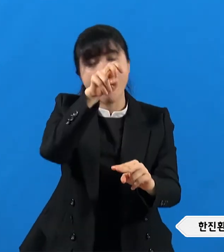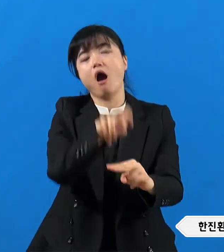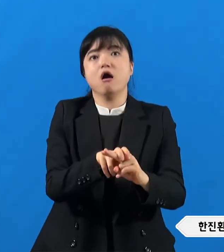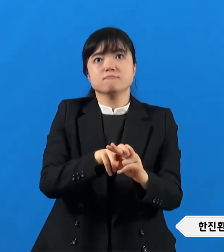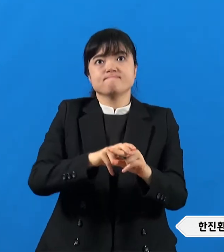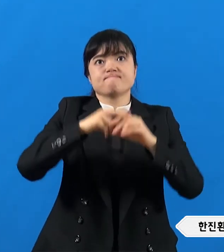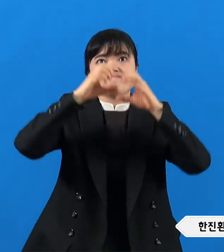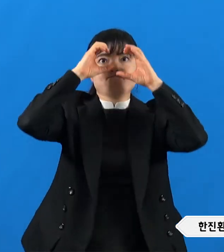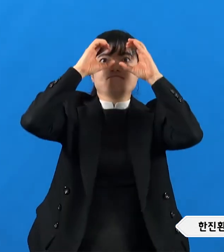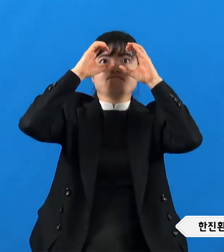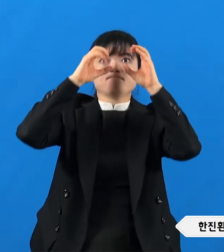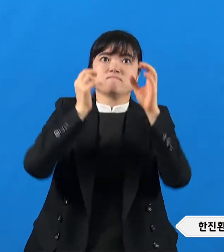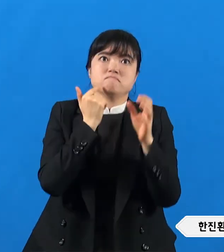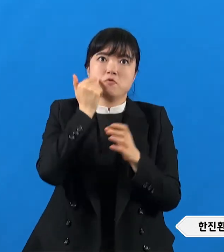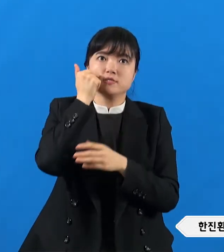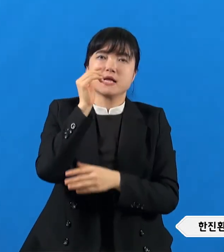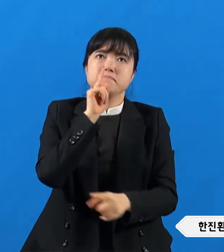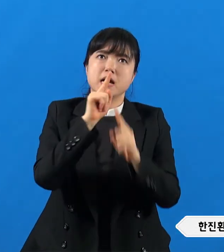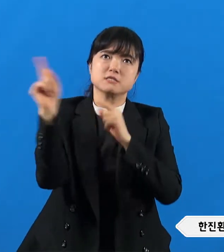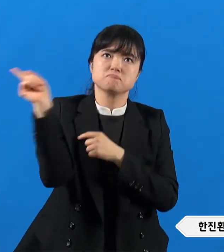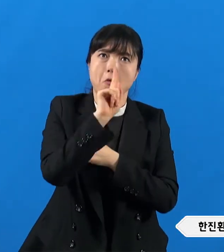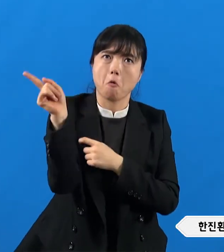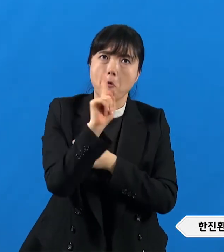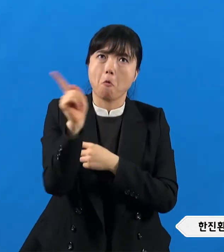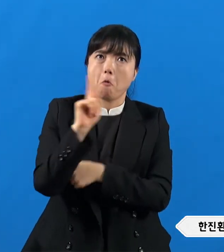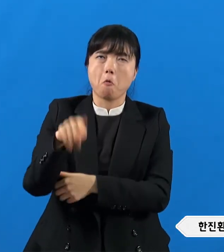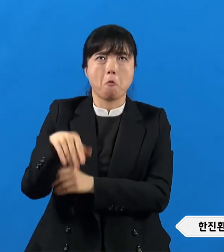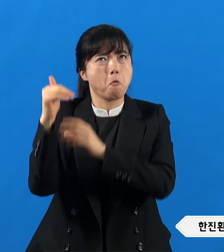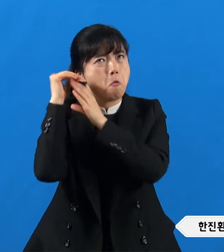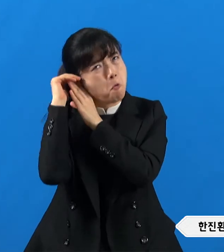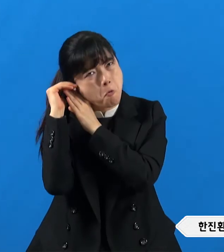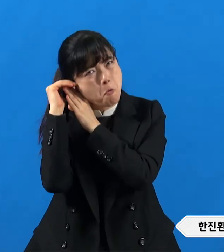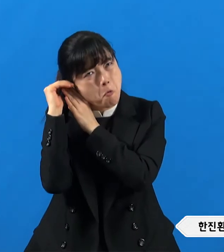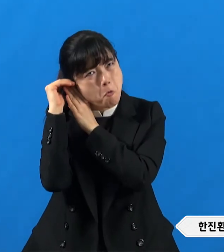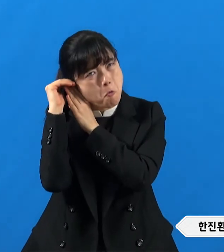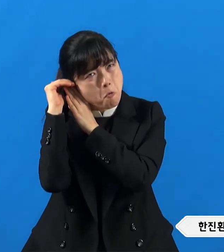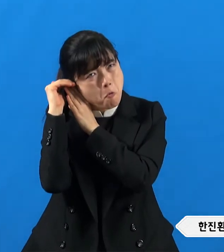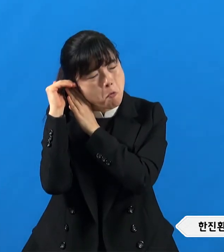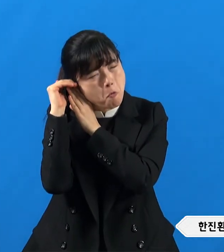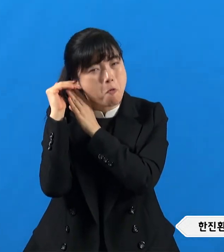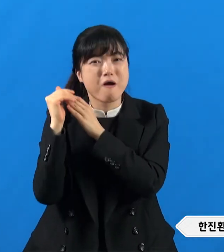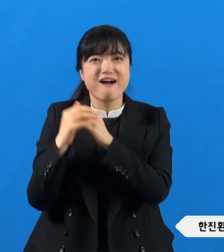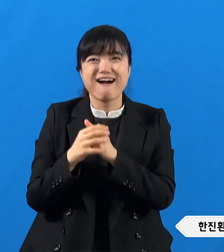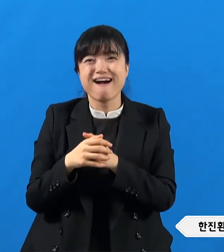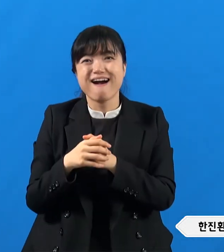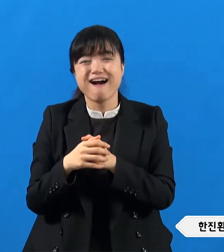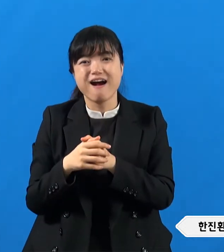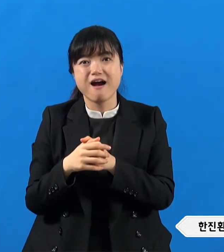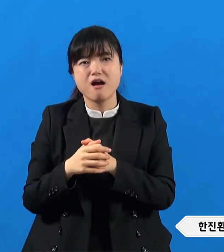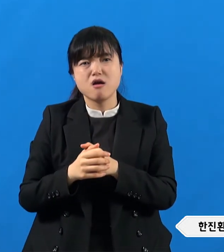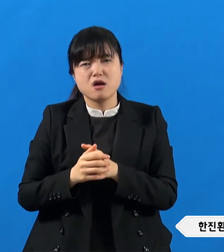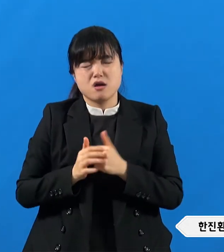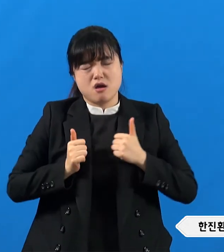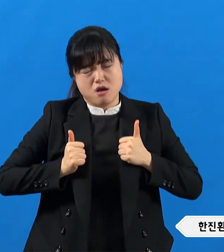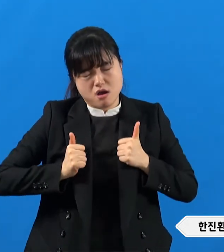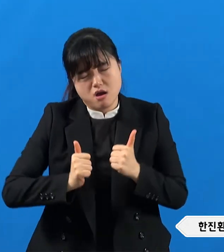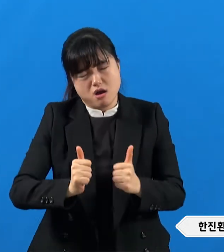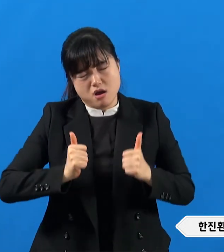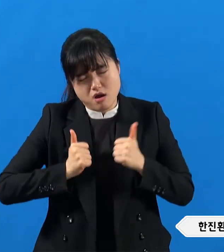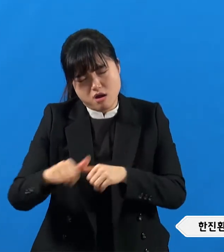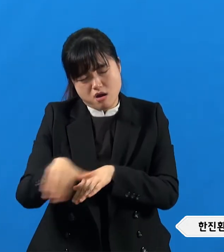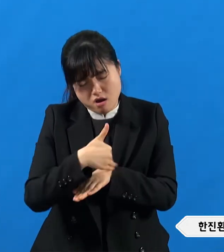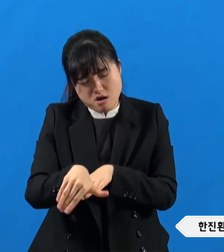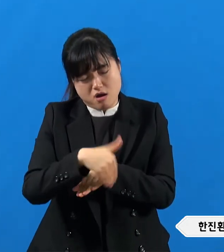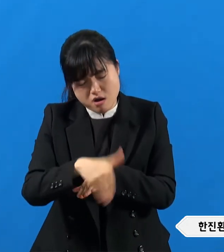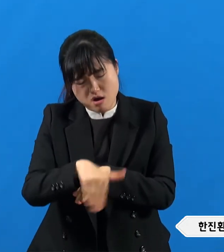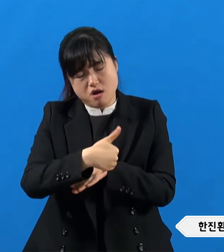뜨고는 목사가 지금 무슨 말을 하고 있나 하고 저를 탁 쳐다봅니다. 그렇게 열심히 듣는데